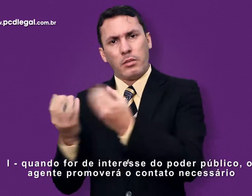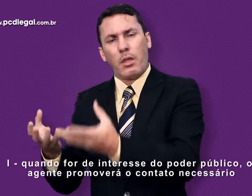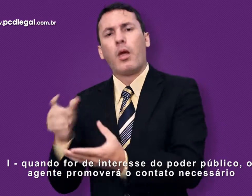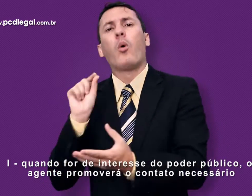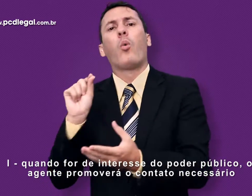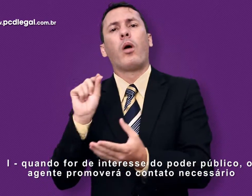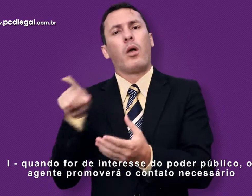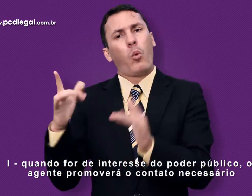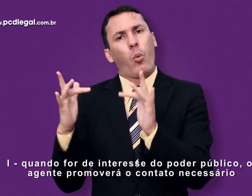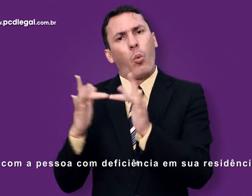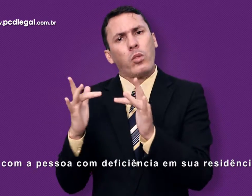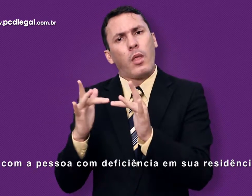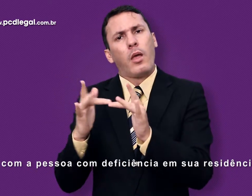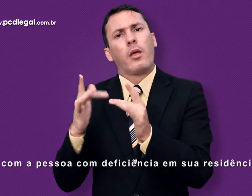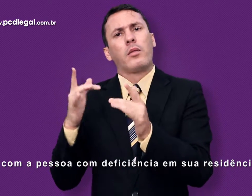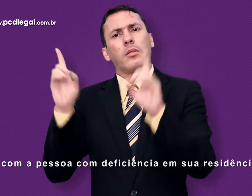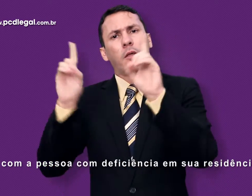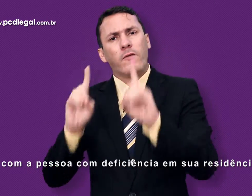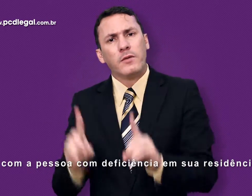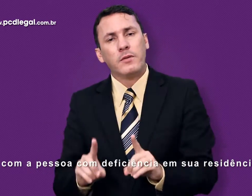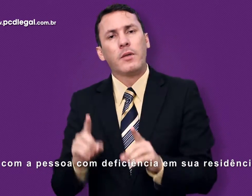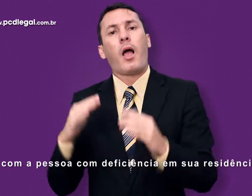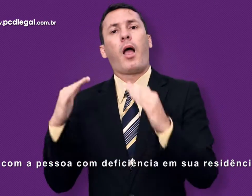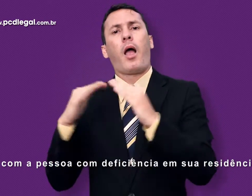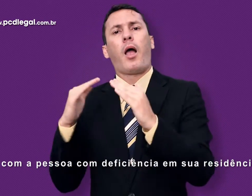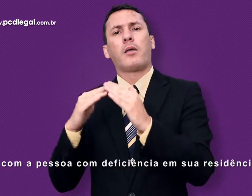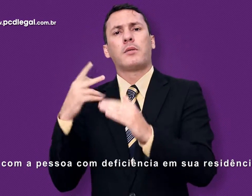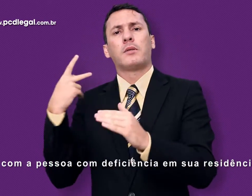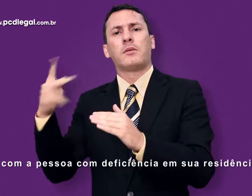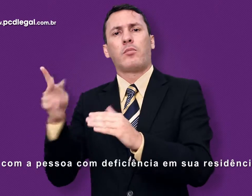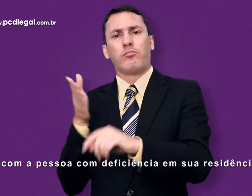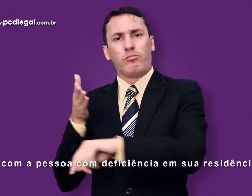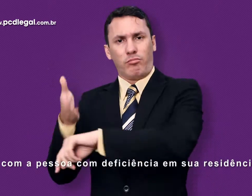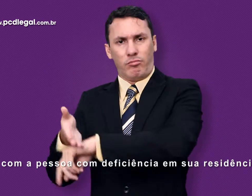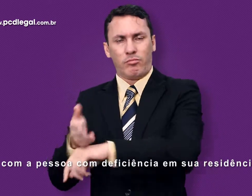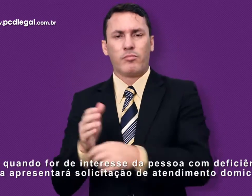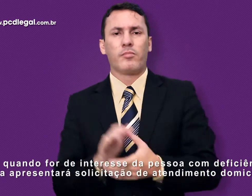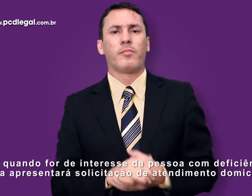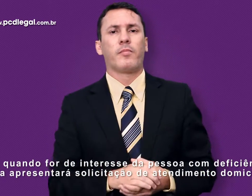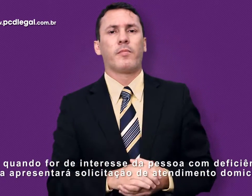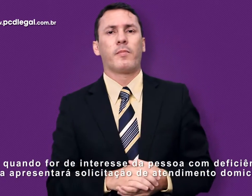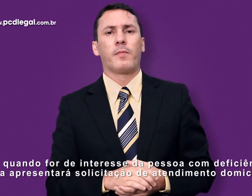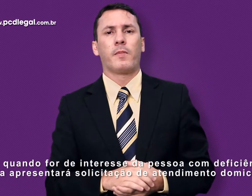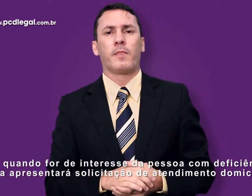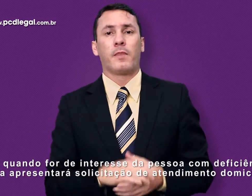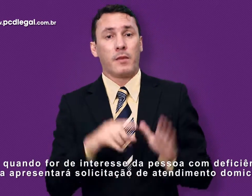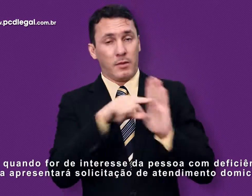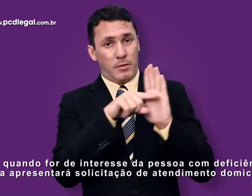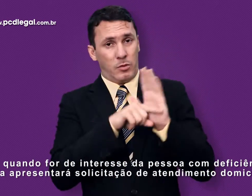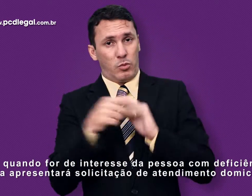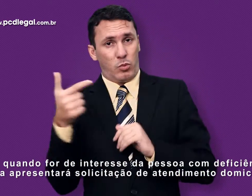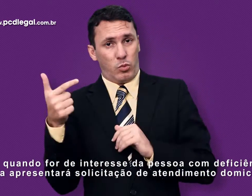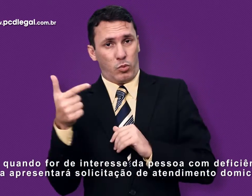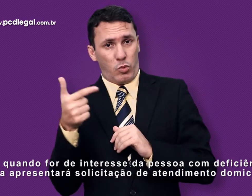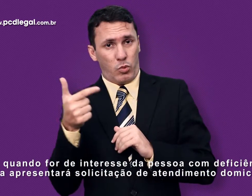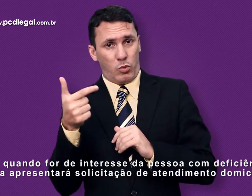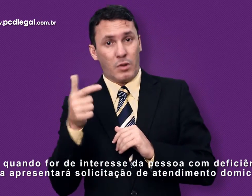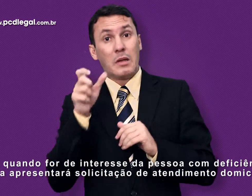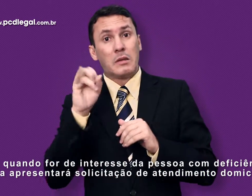o contato necessário com a pessoa com deficiência em sua residência. Inciso 2. Quando for de interesse da pessoa